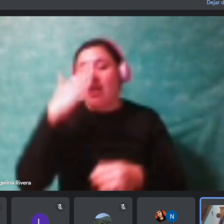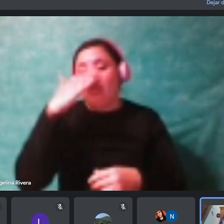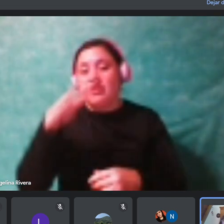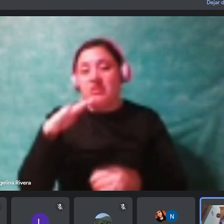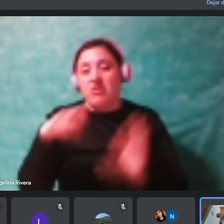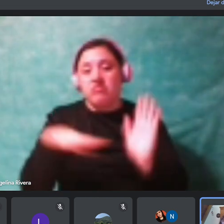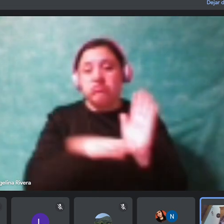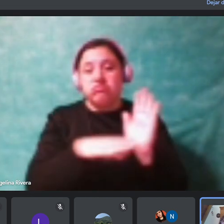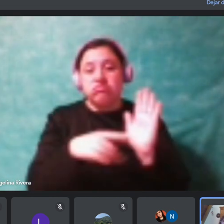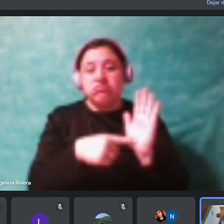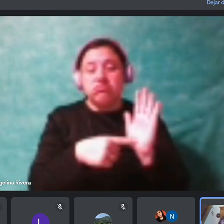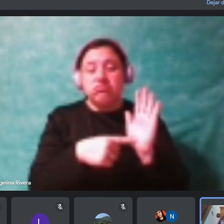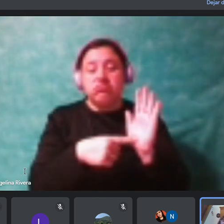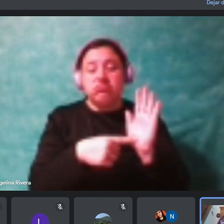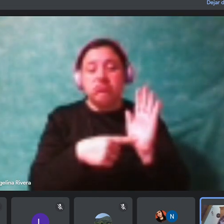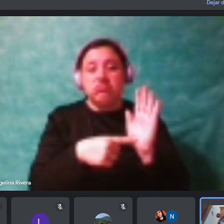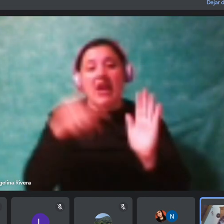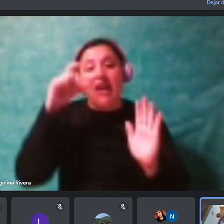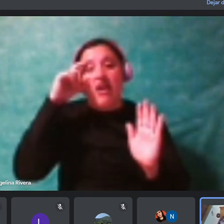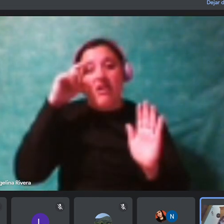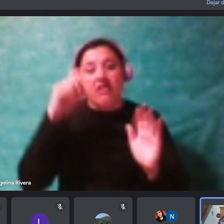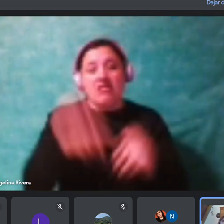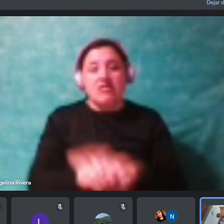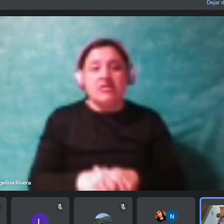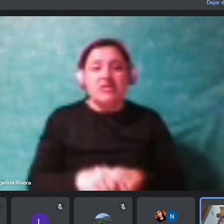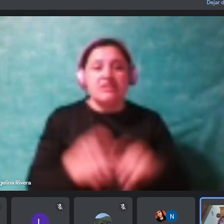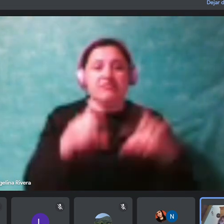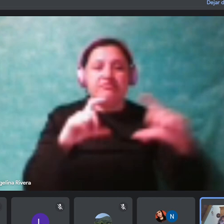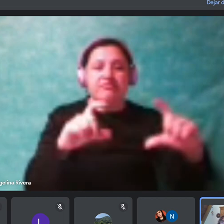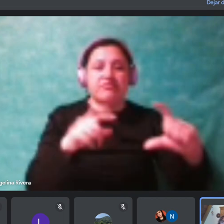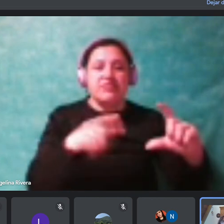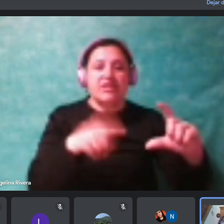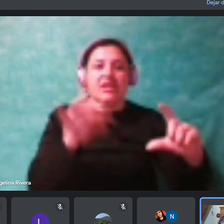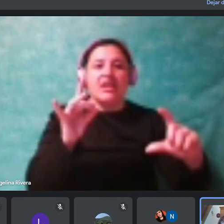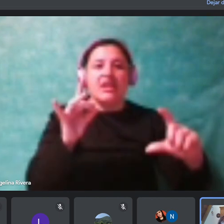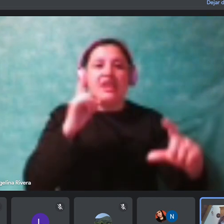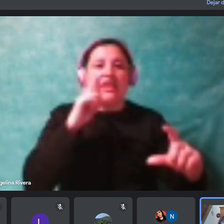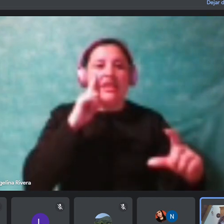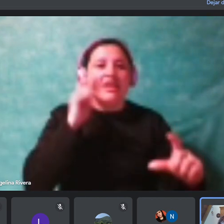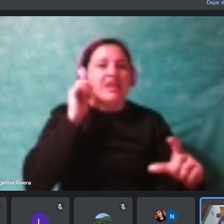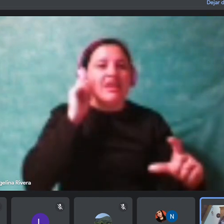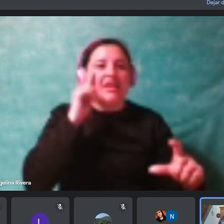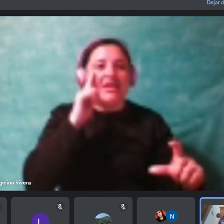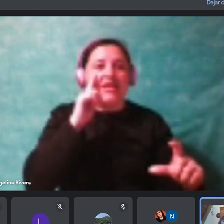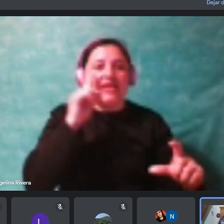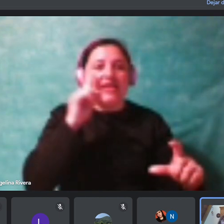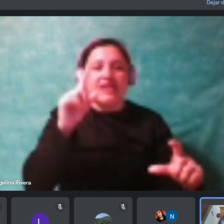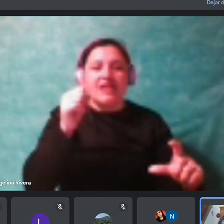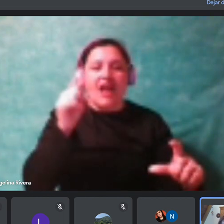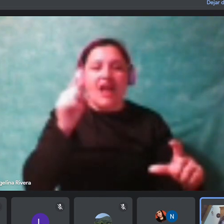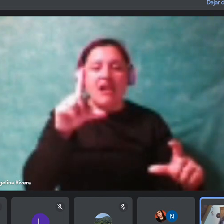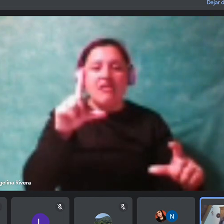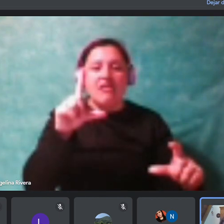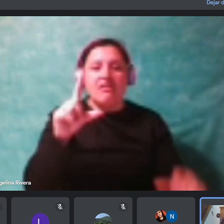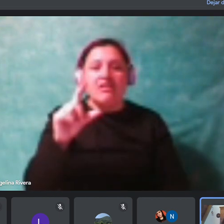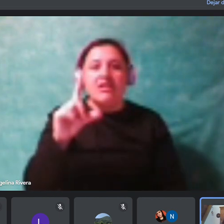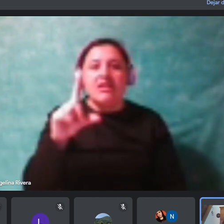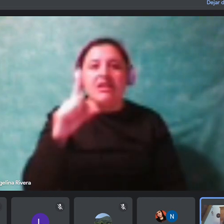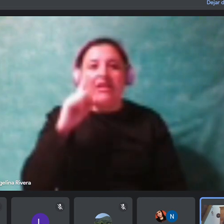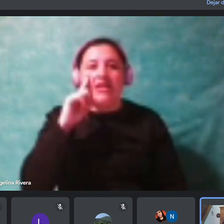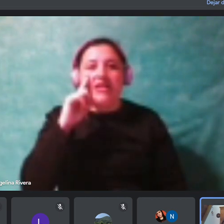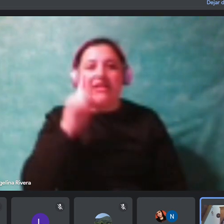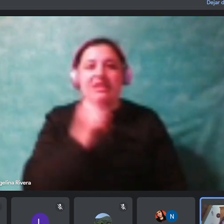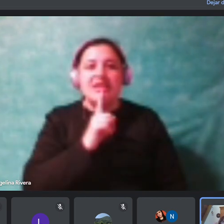Esta palabra literary, literacy, esa anótenla porque en los textos de que vamos a trabajar aparece, ¿sí? Por ejemplo, no